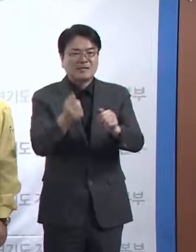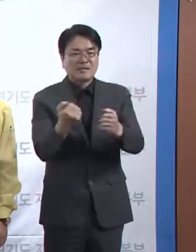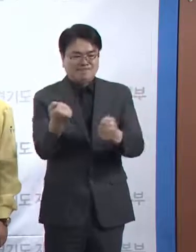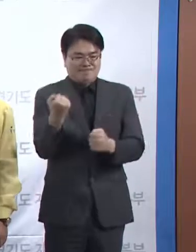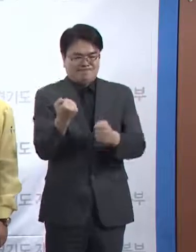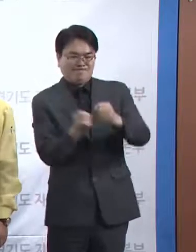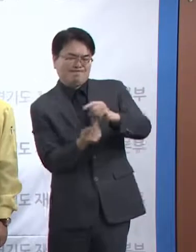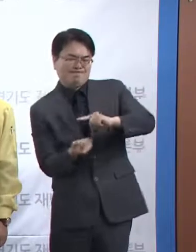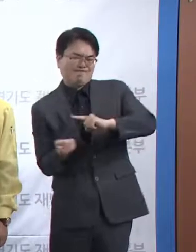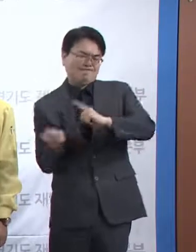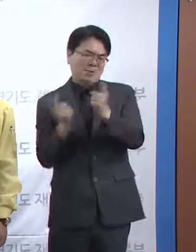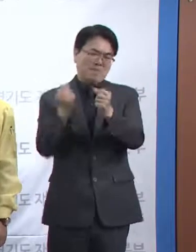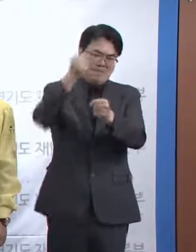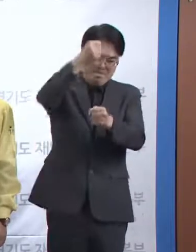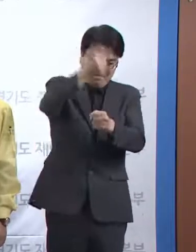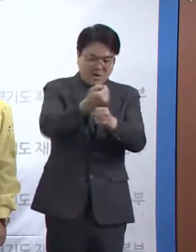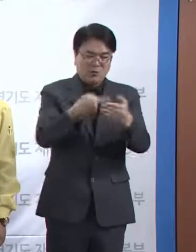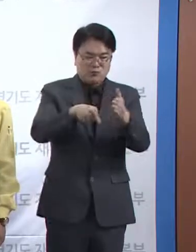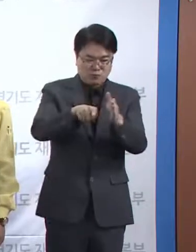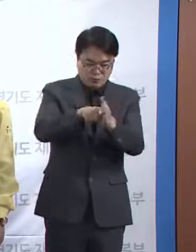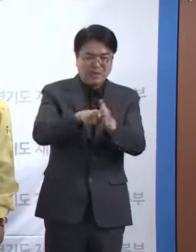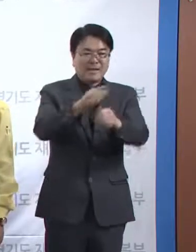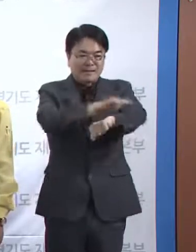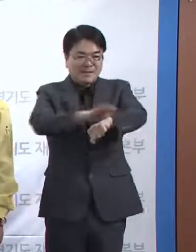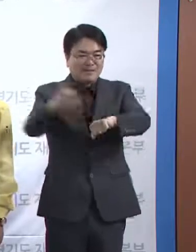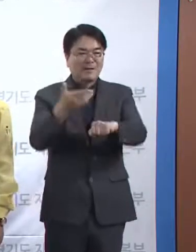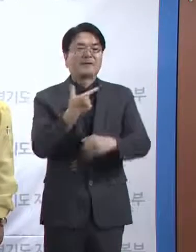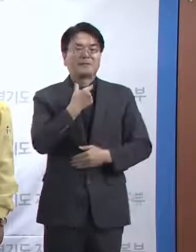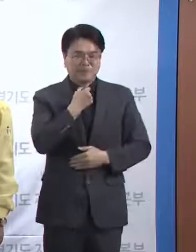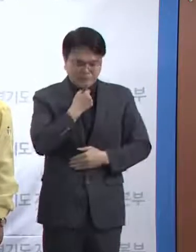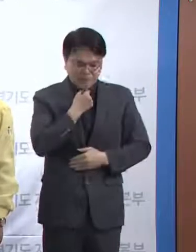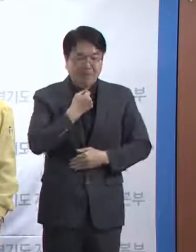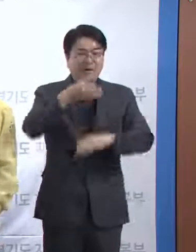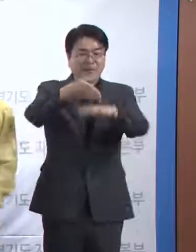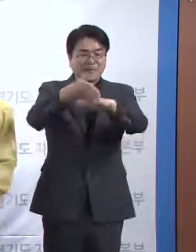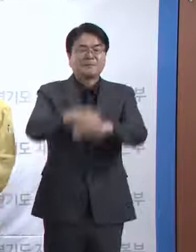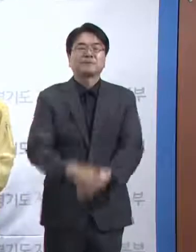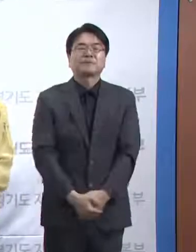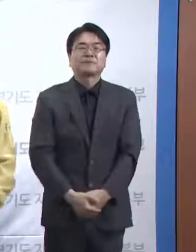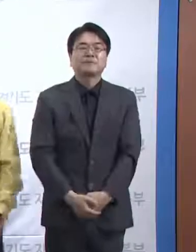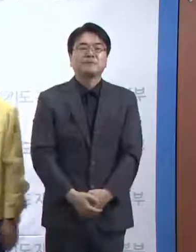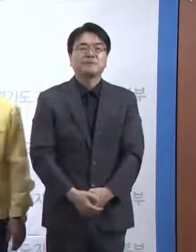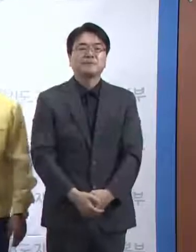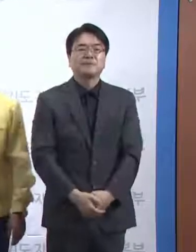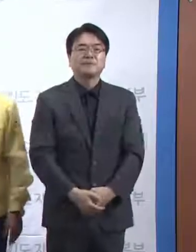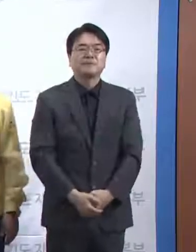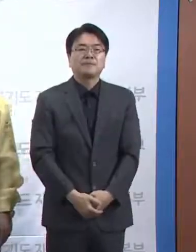낼 수 있는 귀중한 마중물이 되길 바랍니다. 감사합니다.